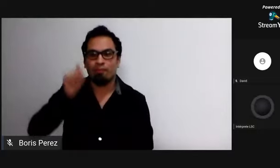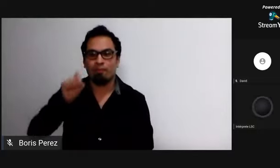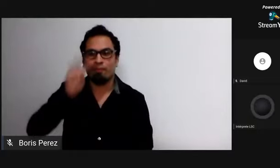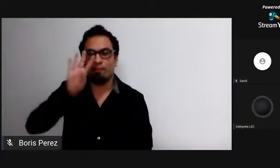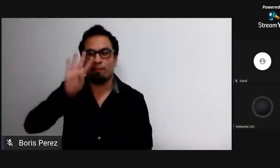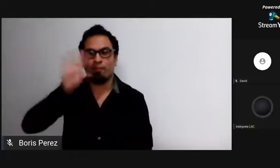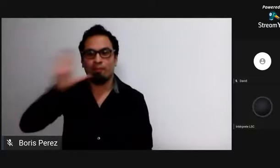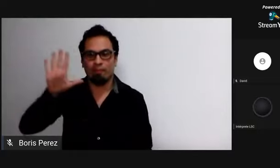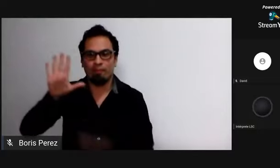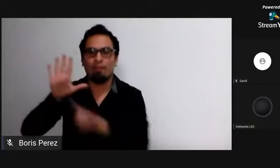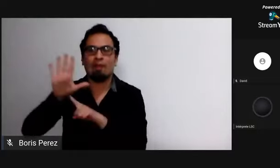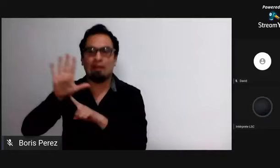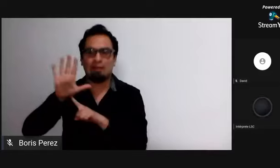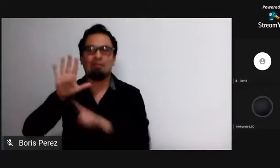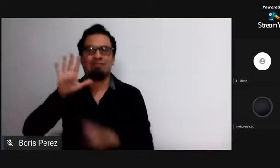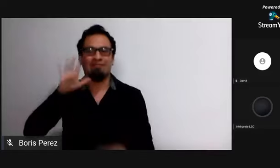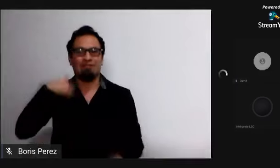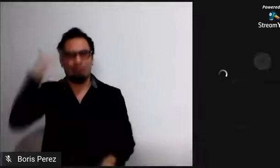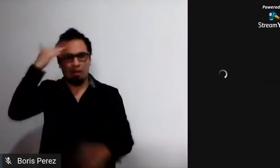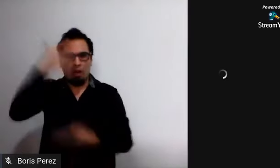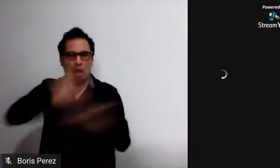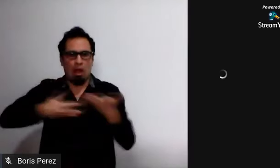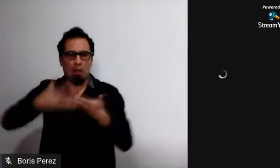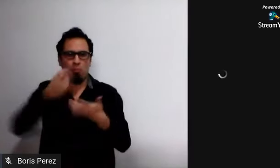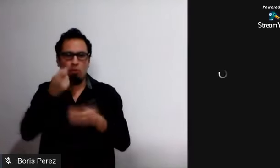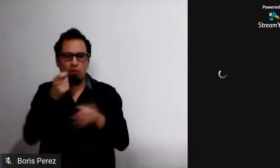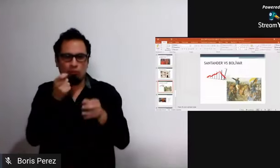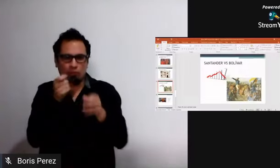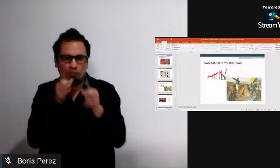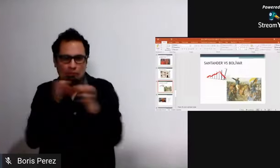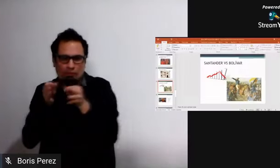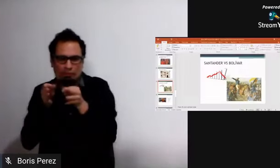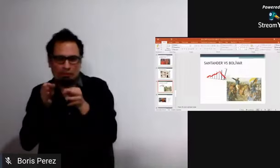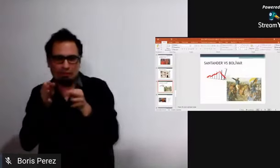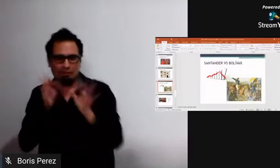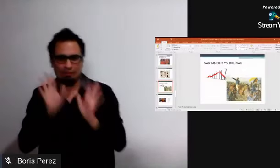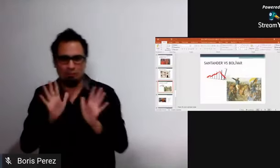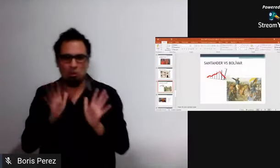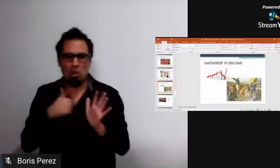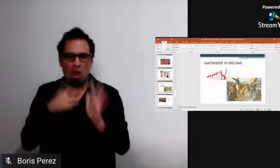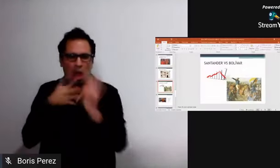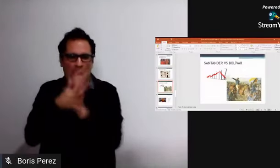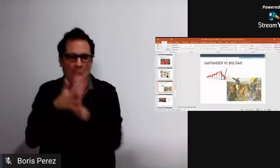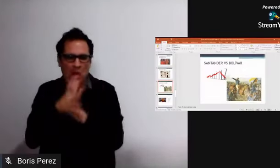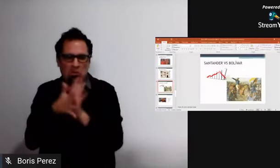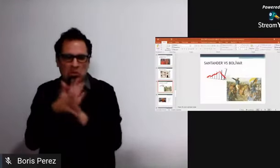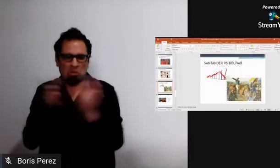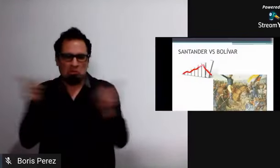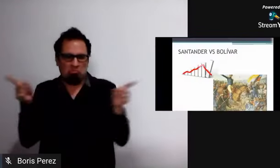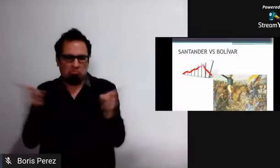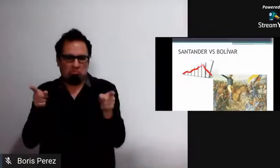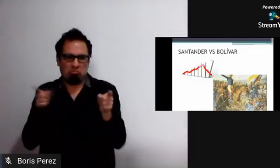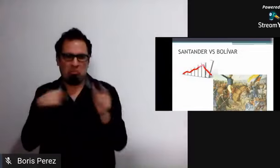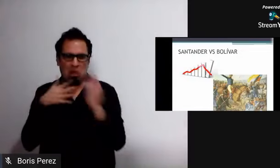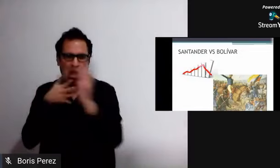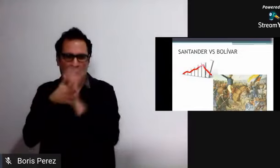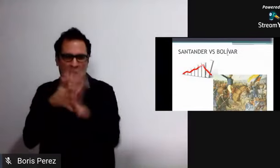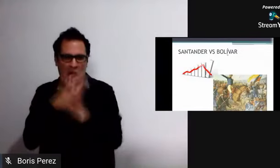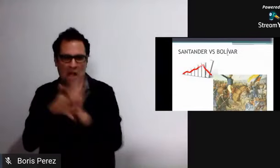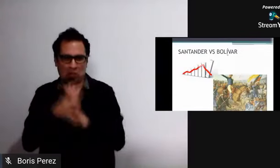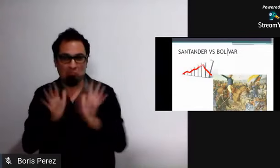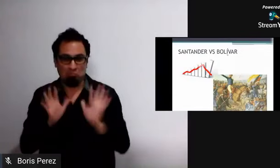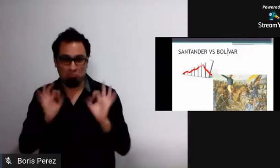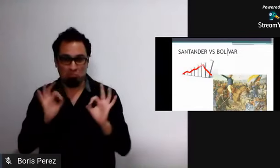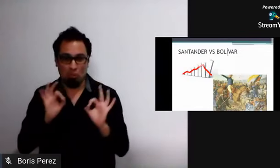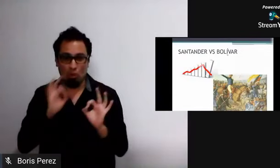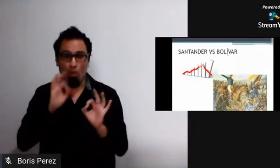Bien, miremos la hora, ya son las 3:45. Entonces, yo voy a seguir con esta